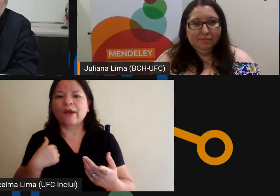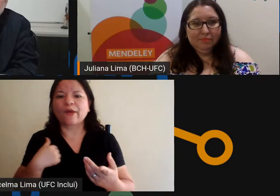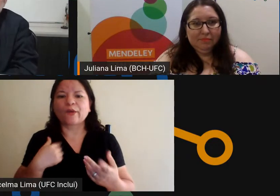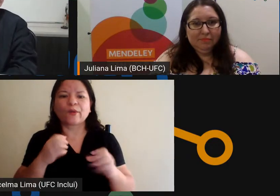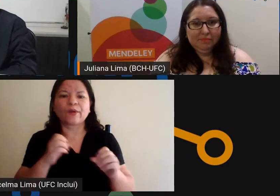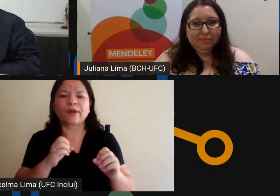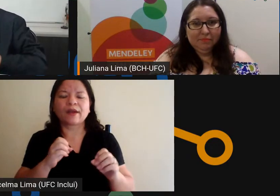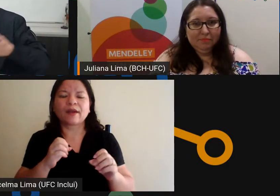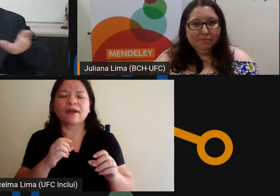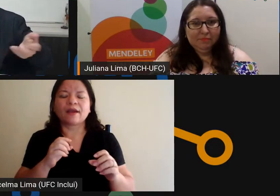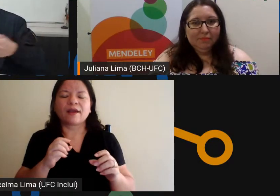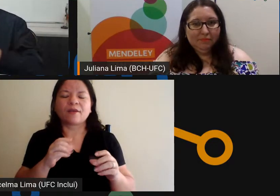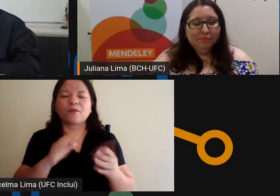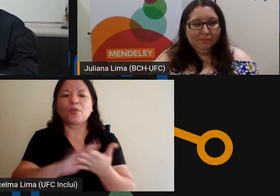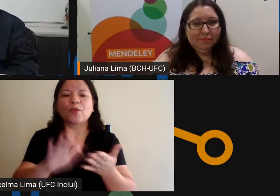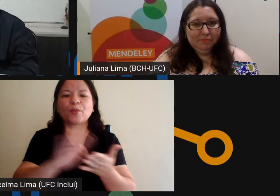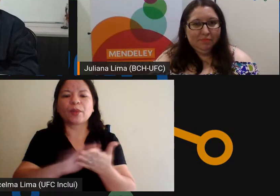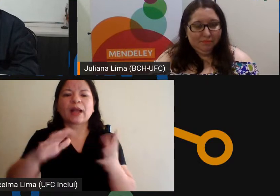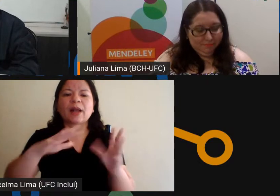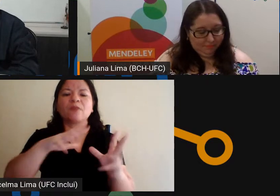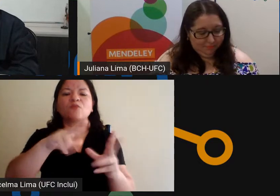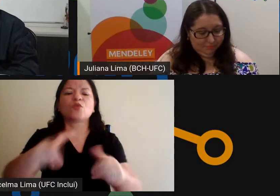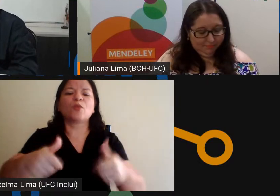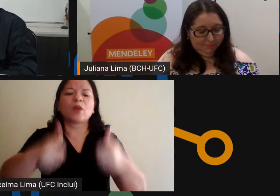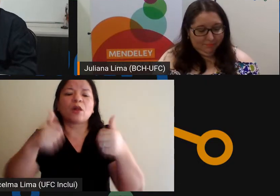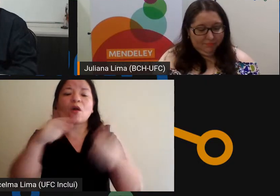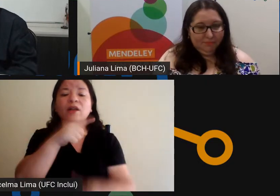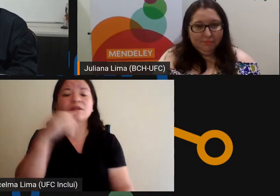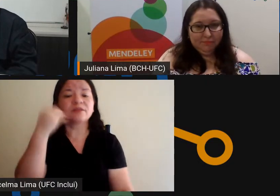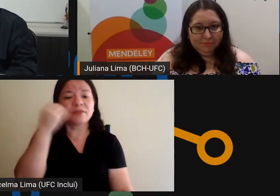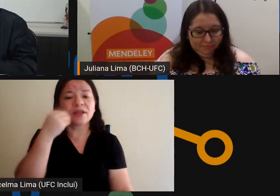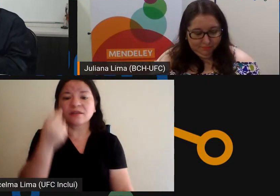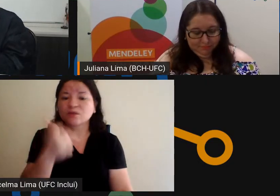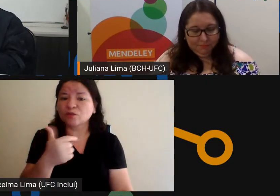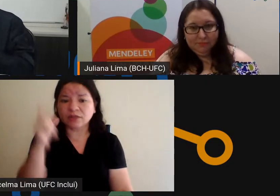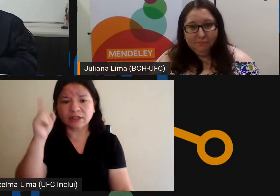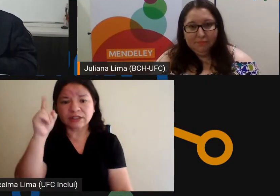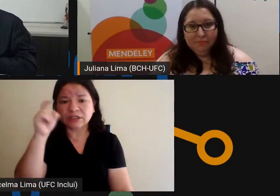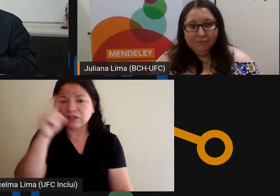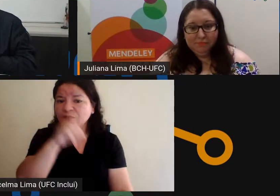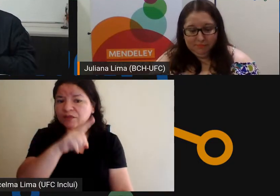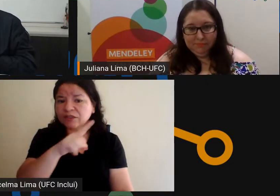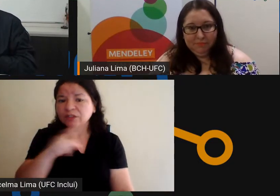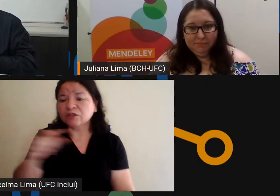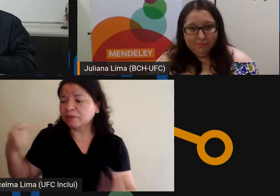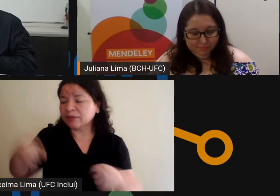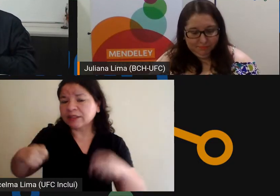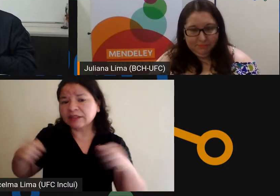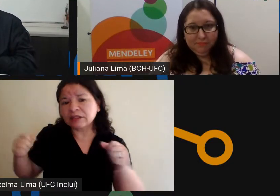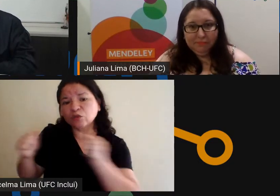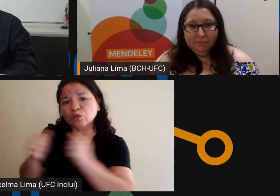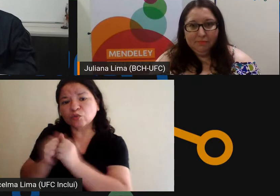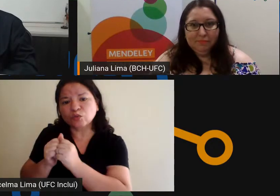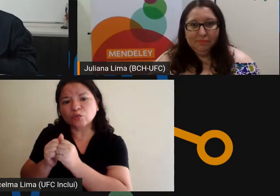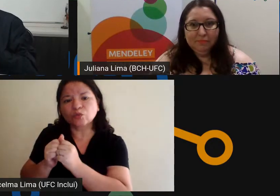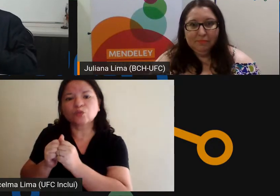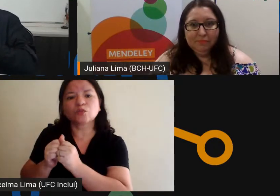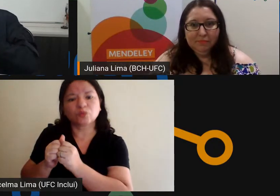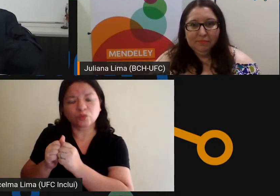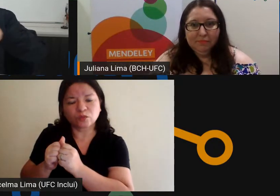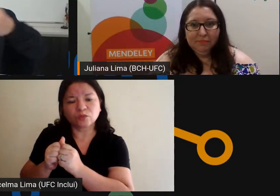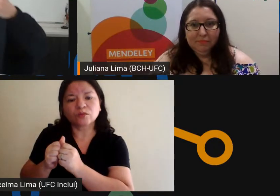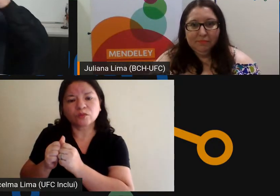melhores do mundo com 2, 3 anos de experiência. É difícil. Tem que ter alguém do lado. Tá?